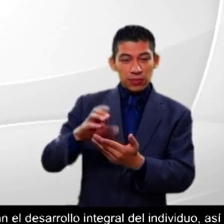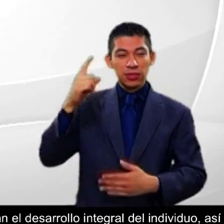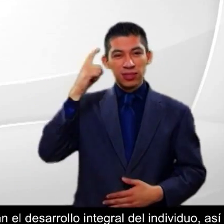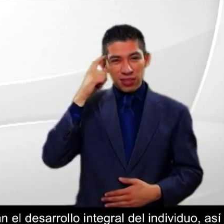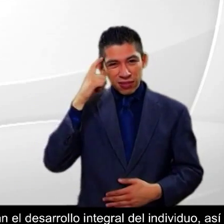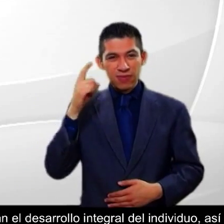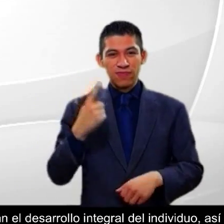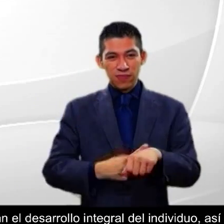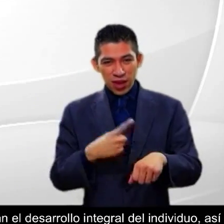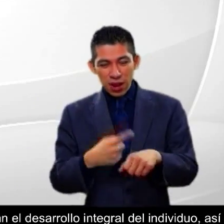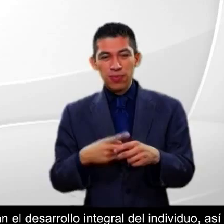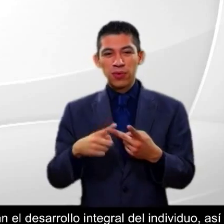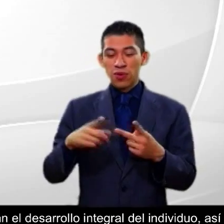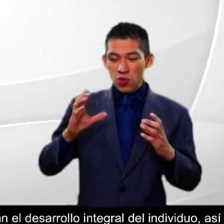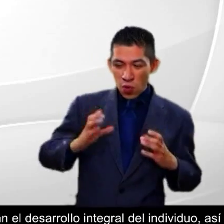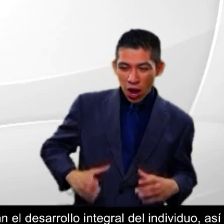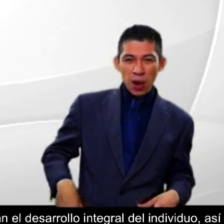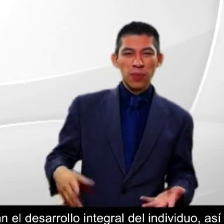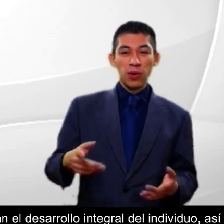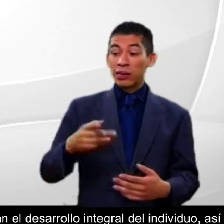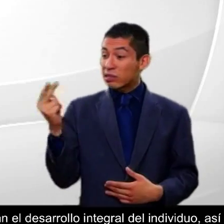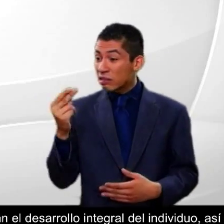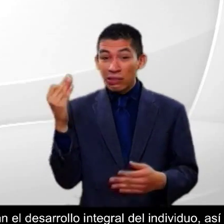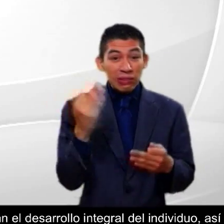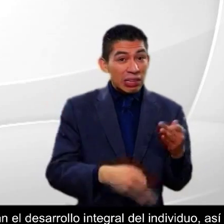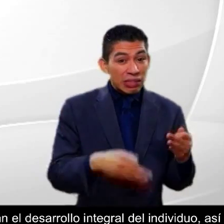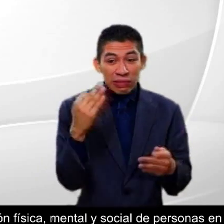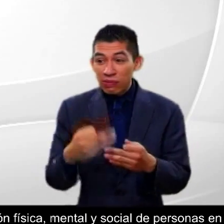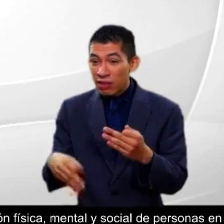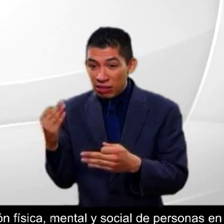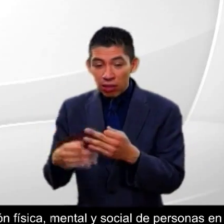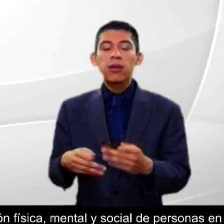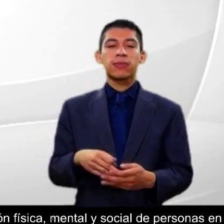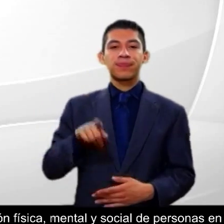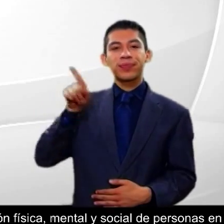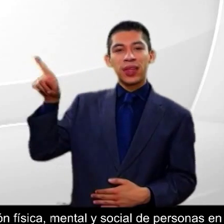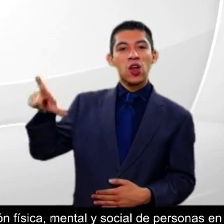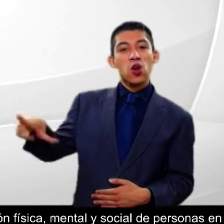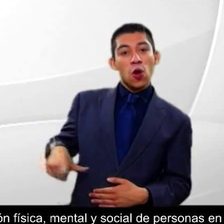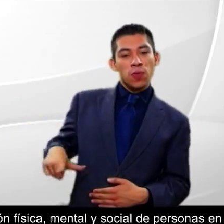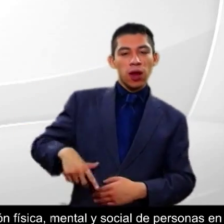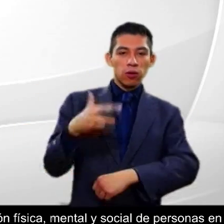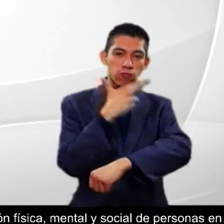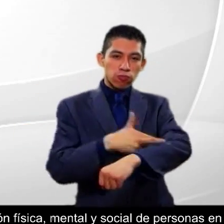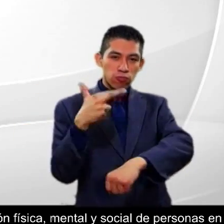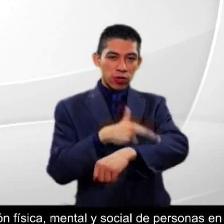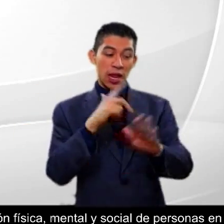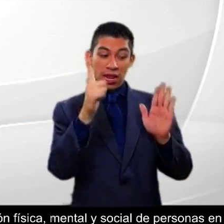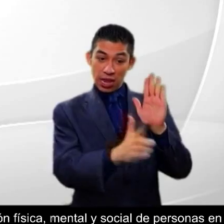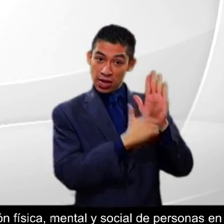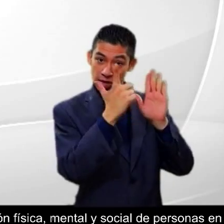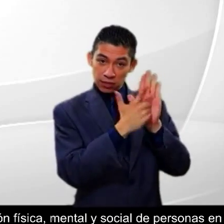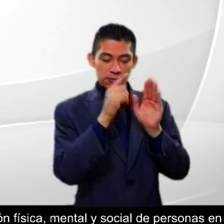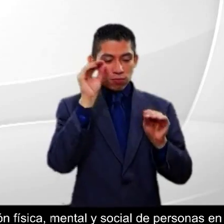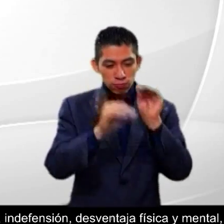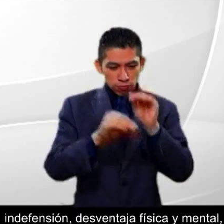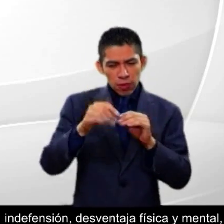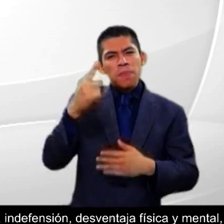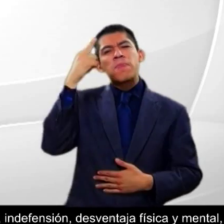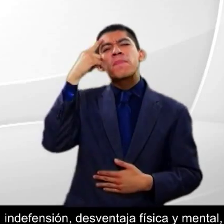Que impidan el desarrollo integral del individuo Así como la protección física, mental y social de personas En estado de necesidad,